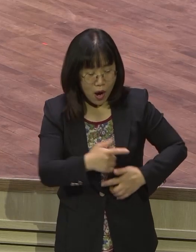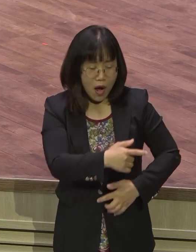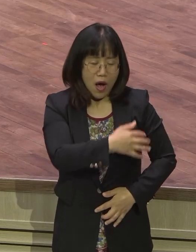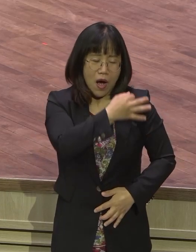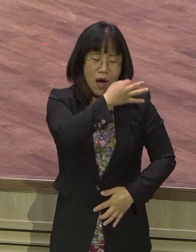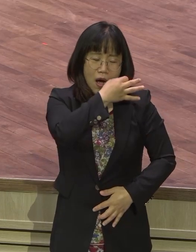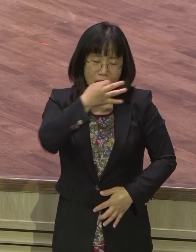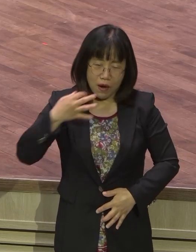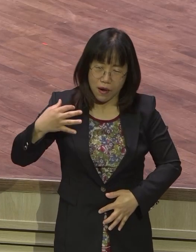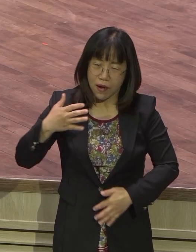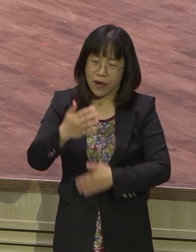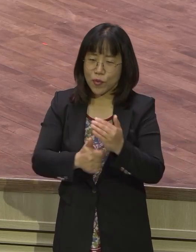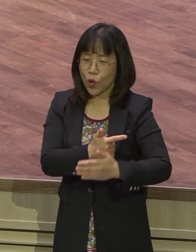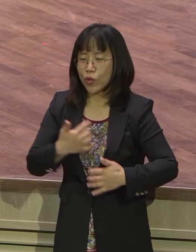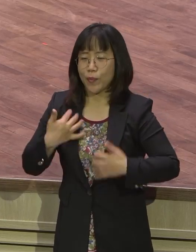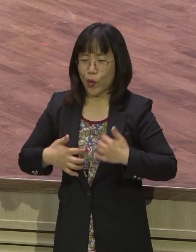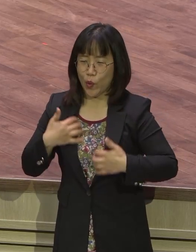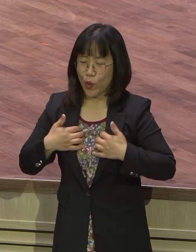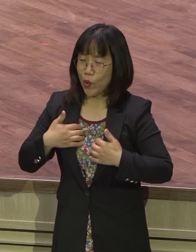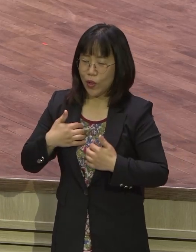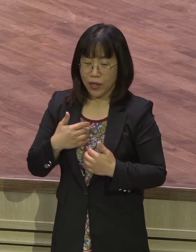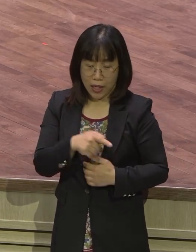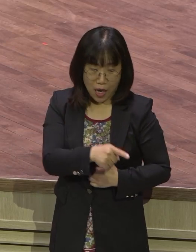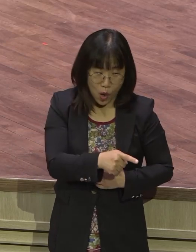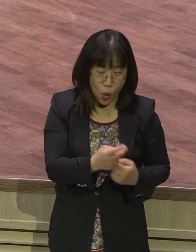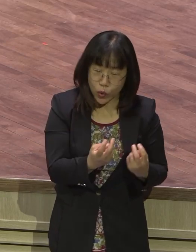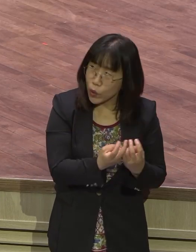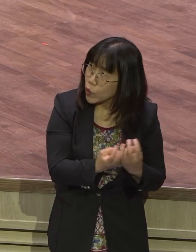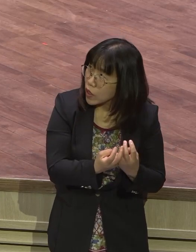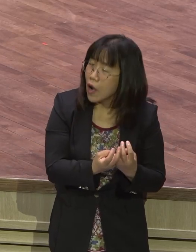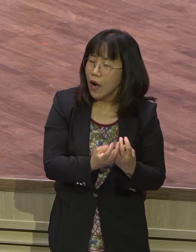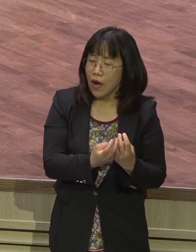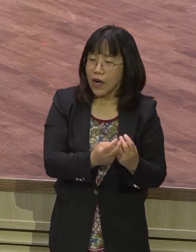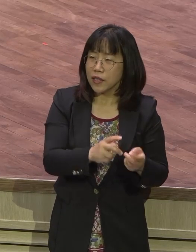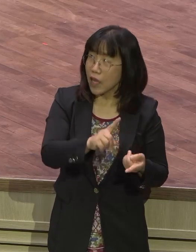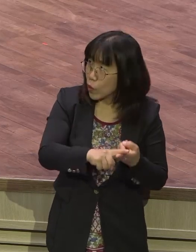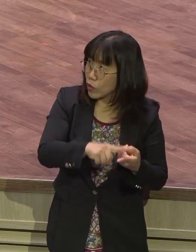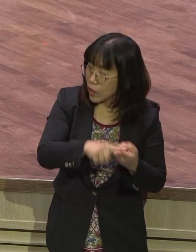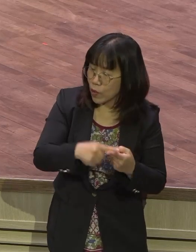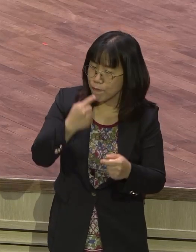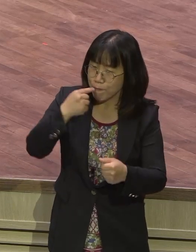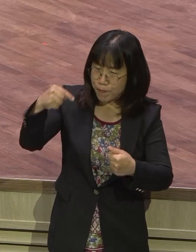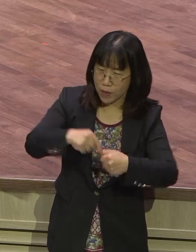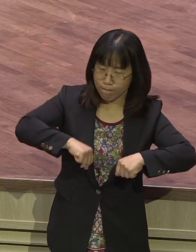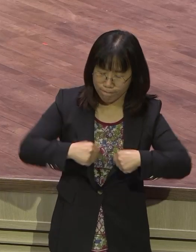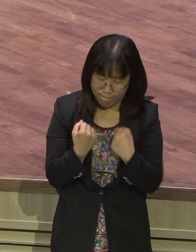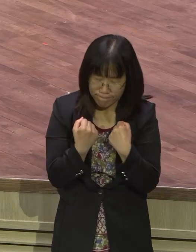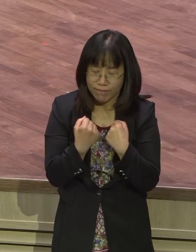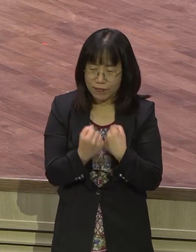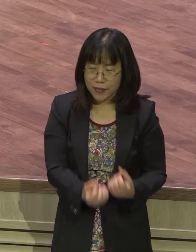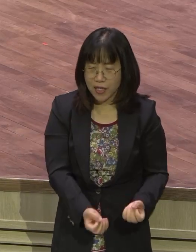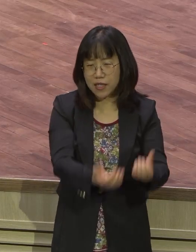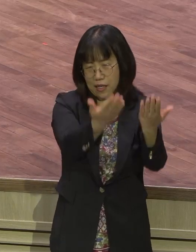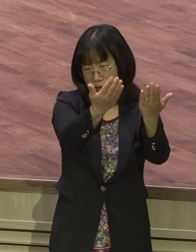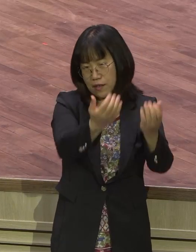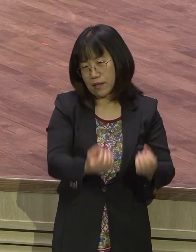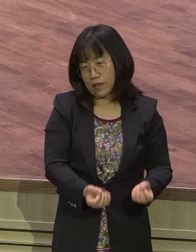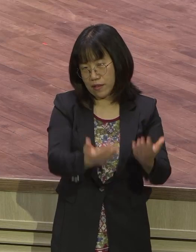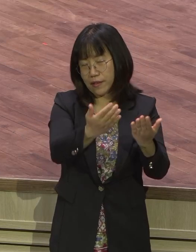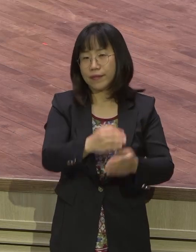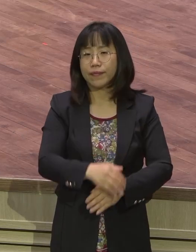당신이 내가 이렇게 이렇게 해야 내가 기뻐 받는 예배가 제사가 되니까 너희들 이렇게 이렇게 날 내게 드려라.